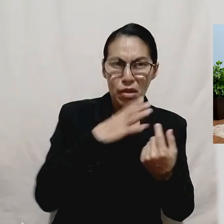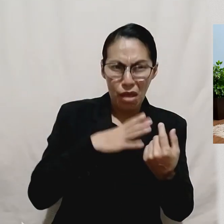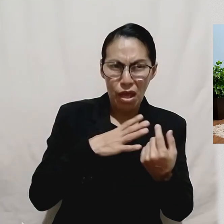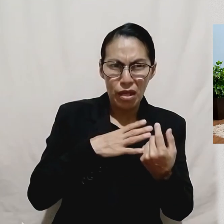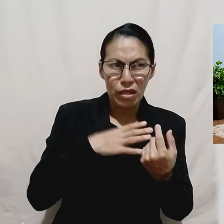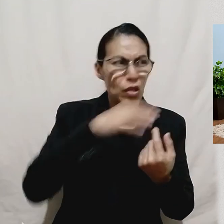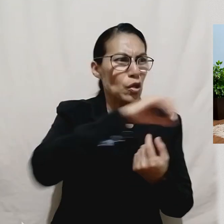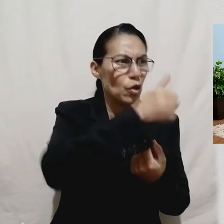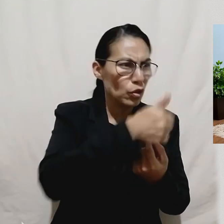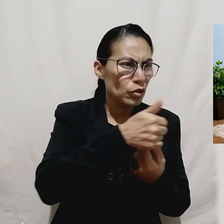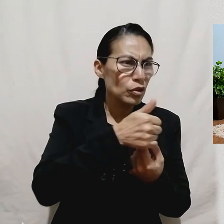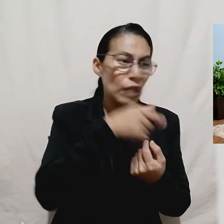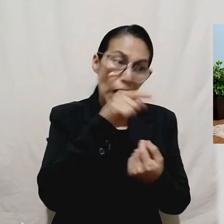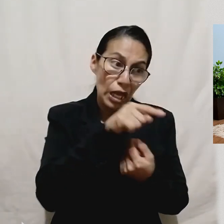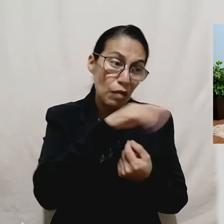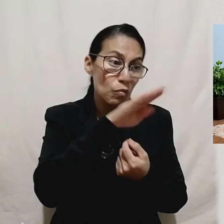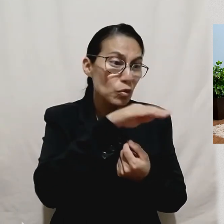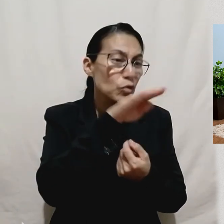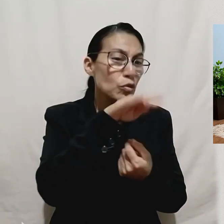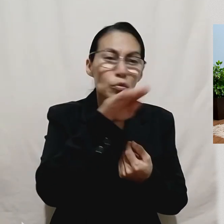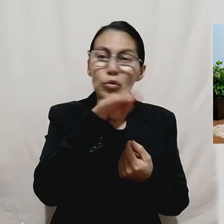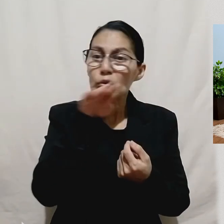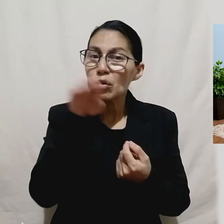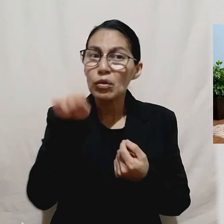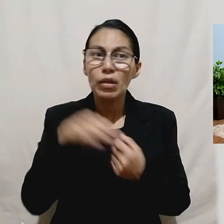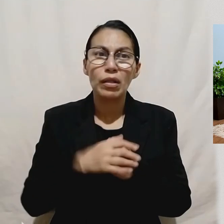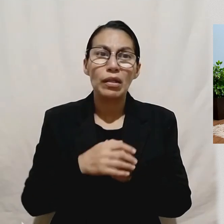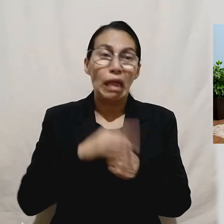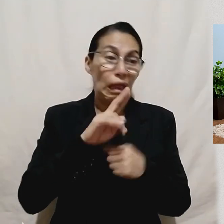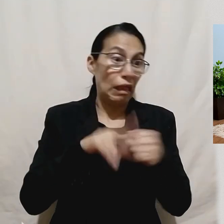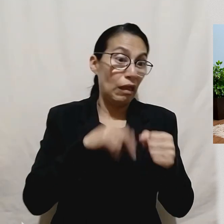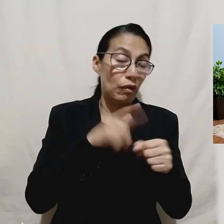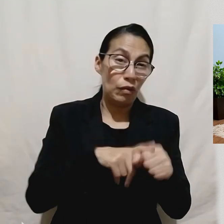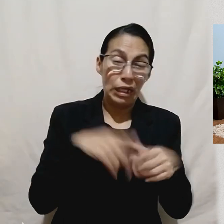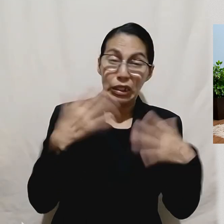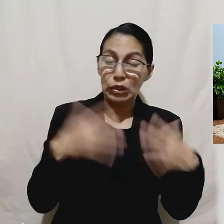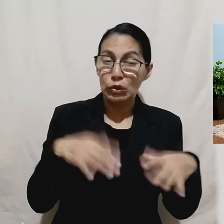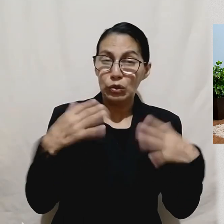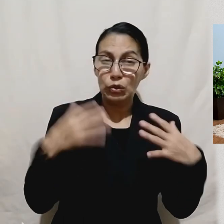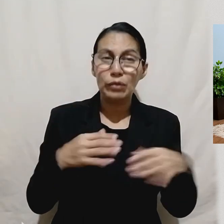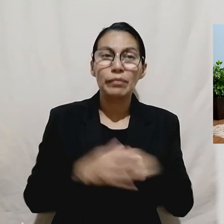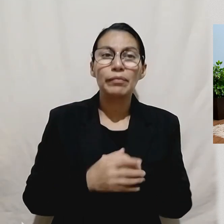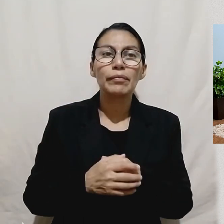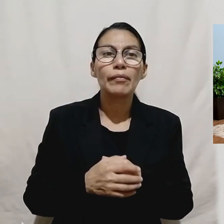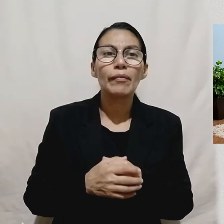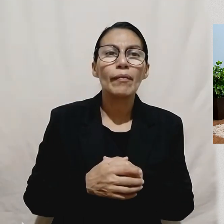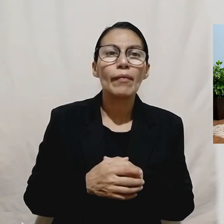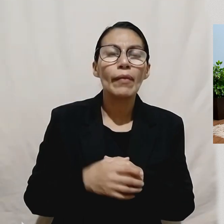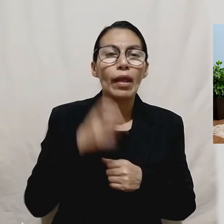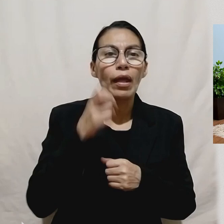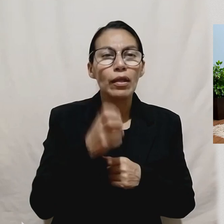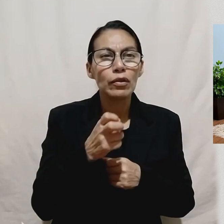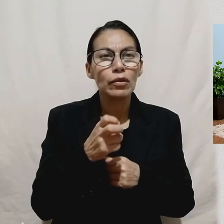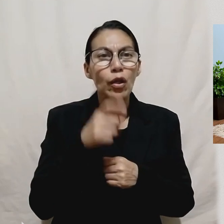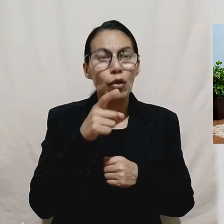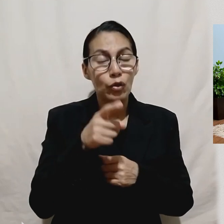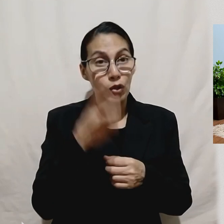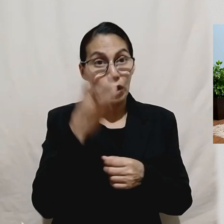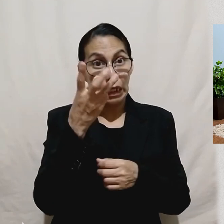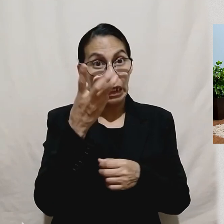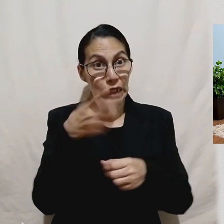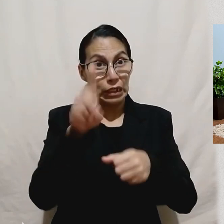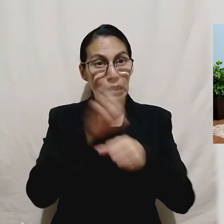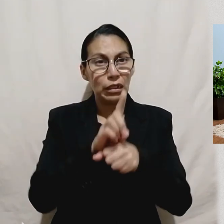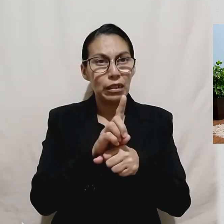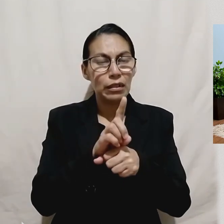que comer en las plantas que haya es todo Es todo Así es todo un programa entonces tú tienes